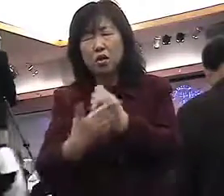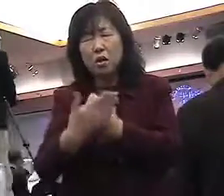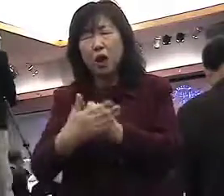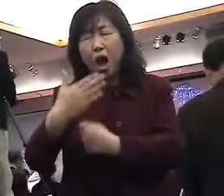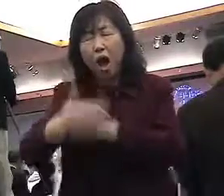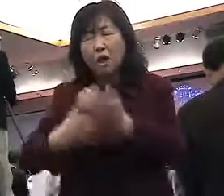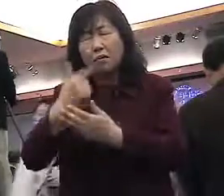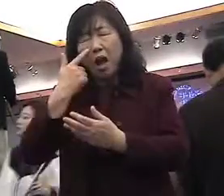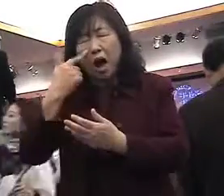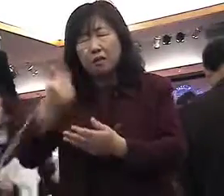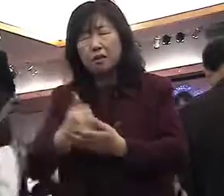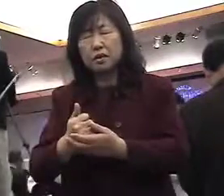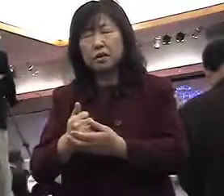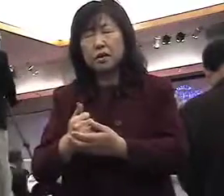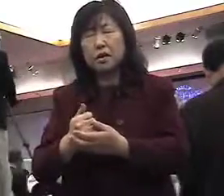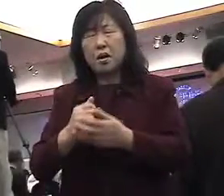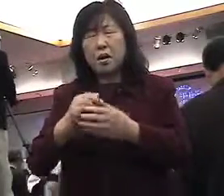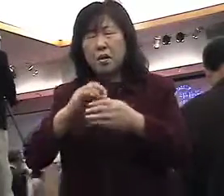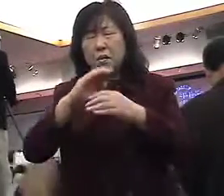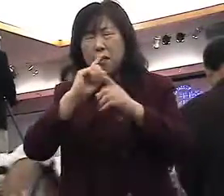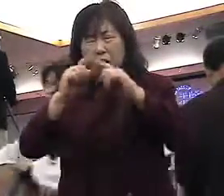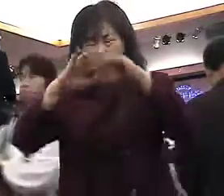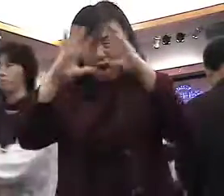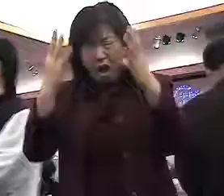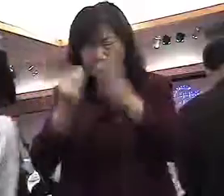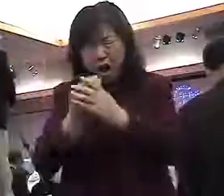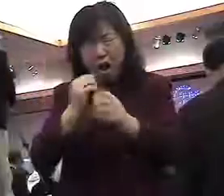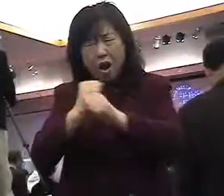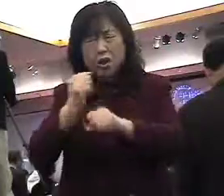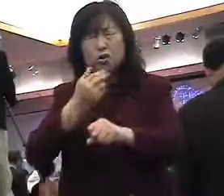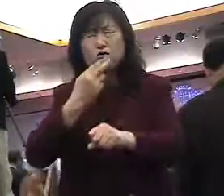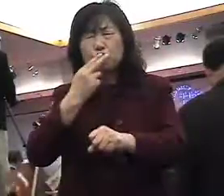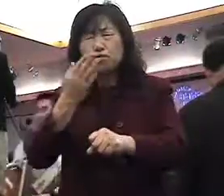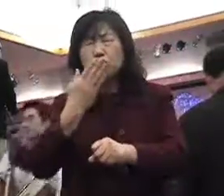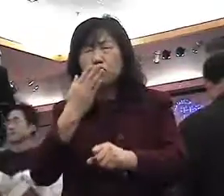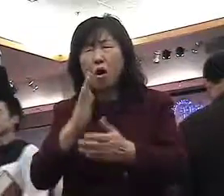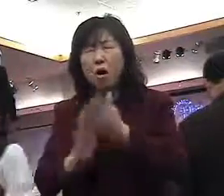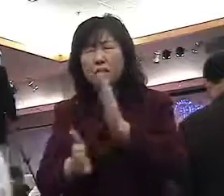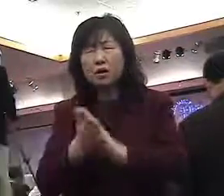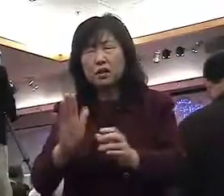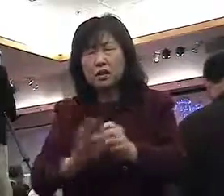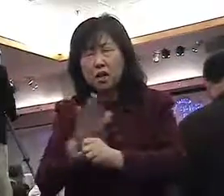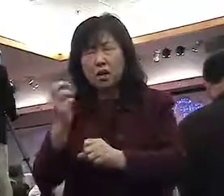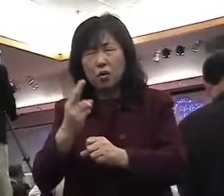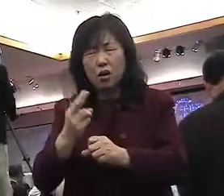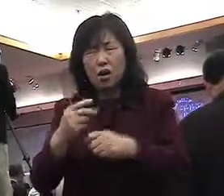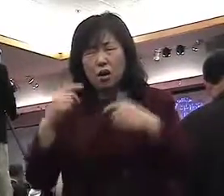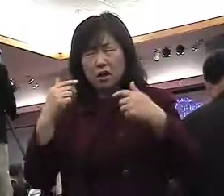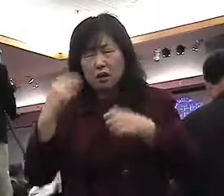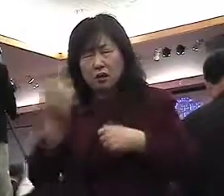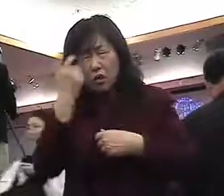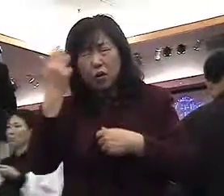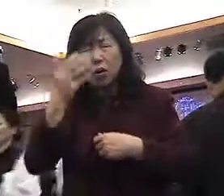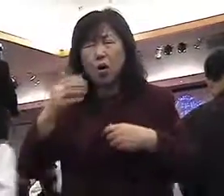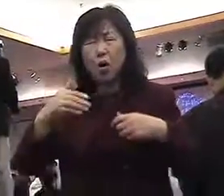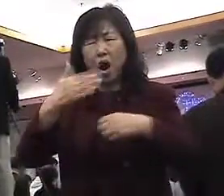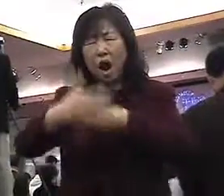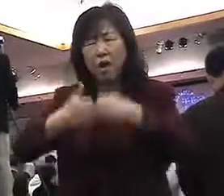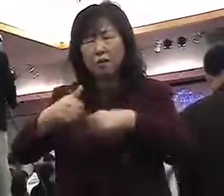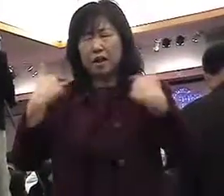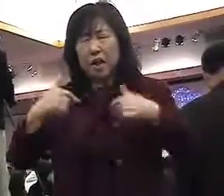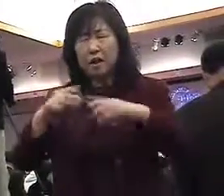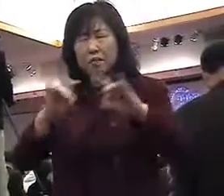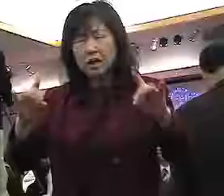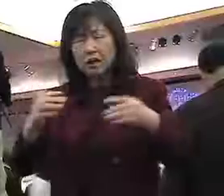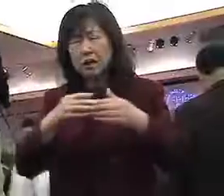하나님 아버지의 말로 다 할 수 없는 사랑하심과 우리 성령 하나님 날마다 인도하시며 위로해